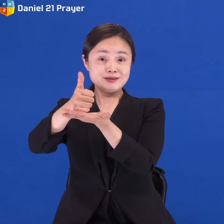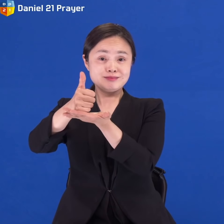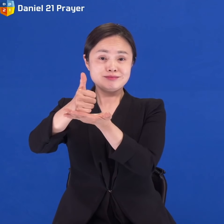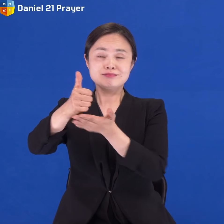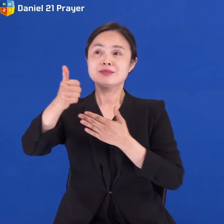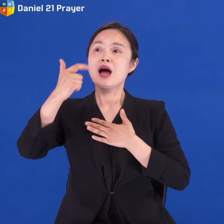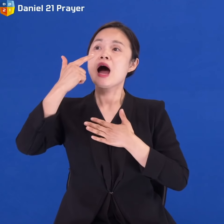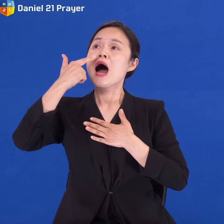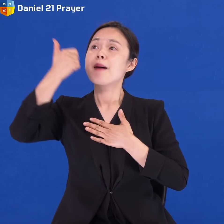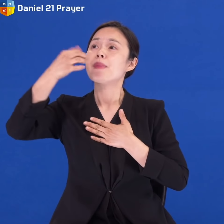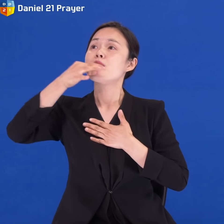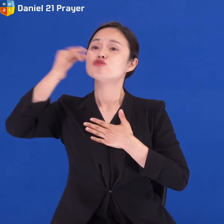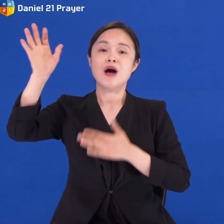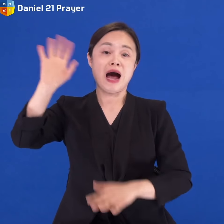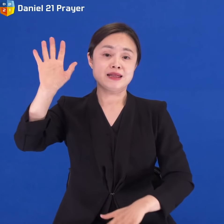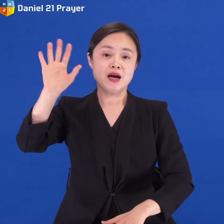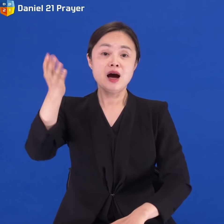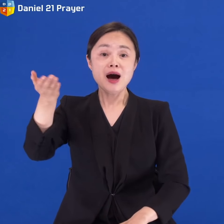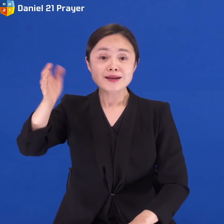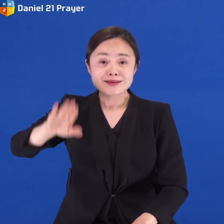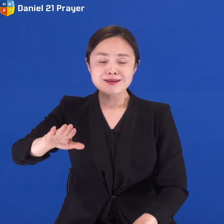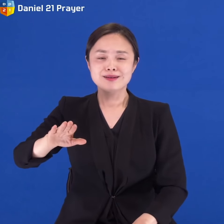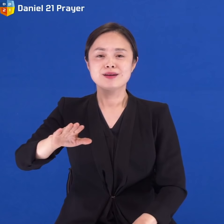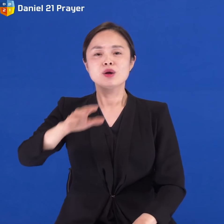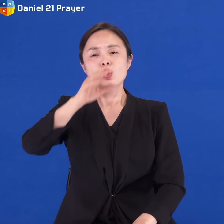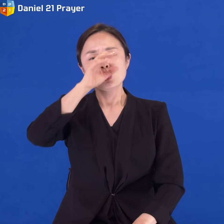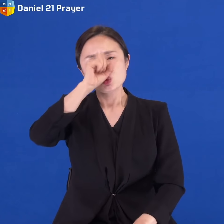선한 사람들을 보내주셔서